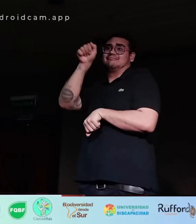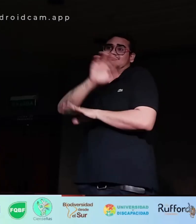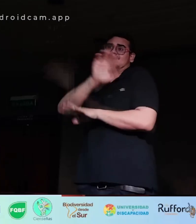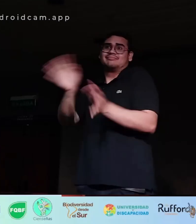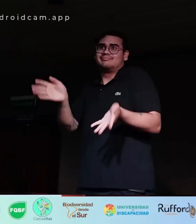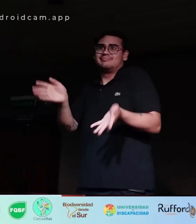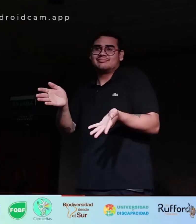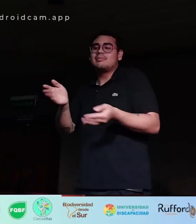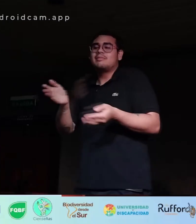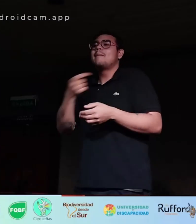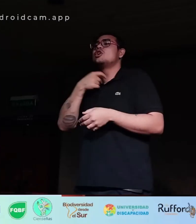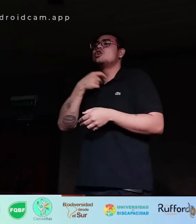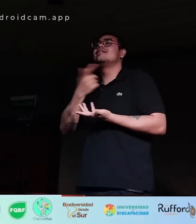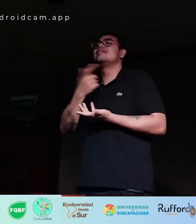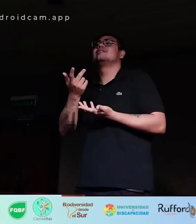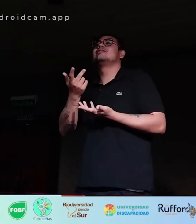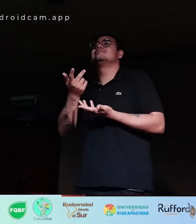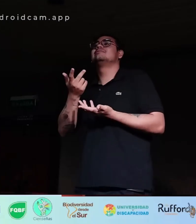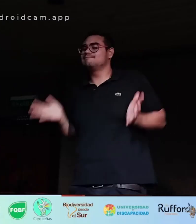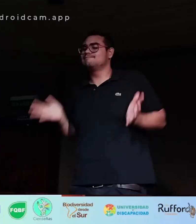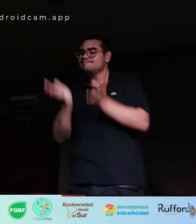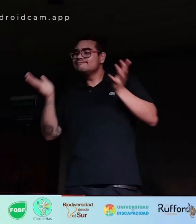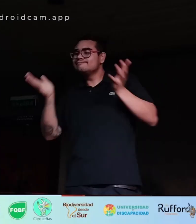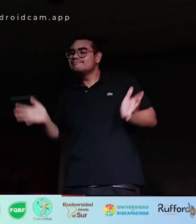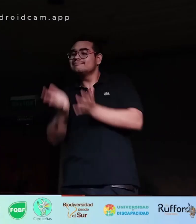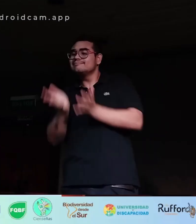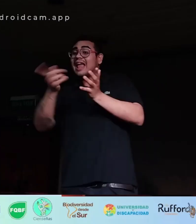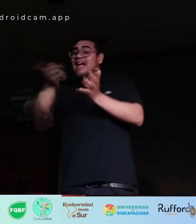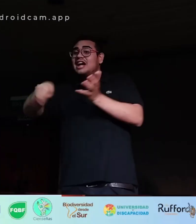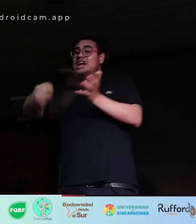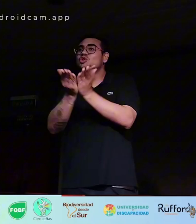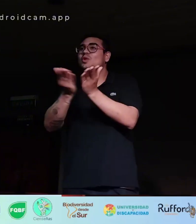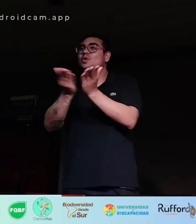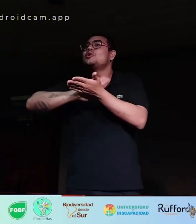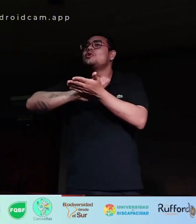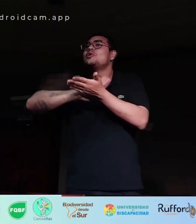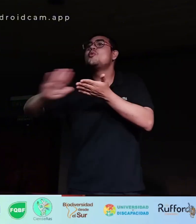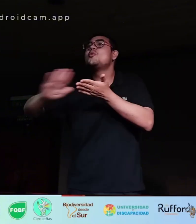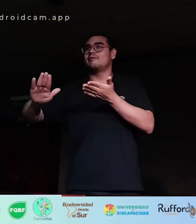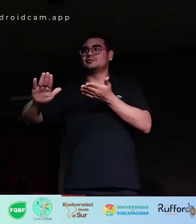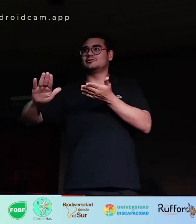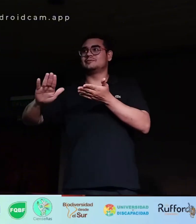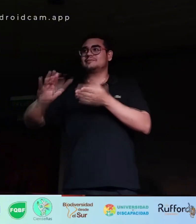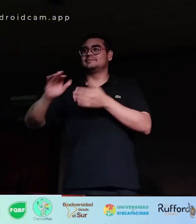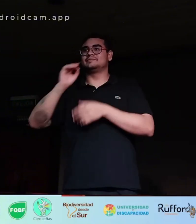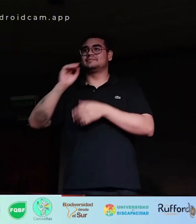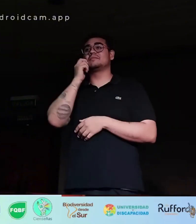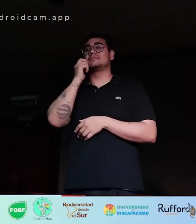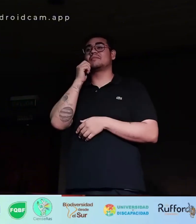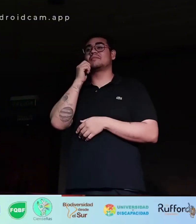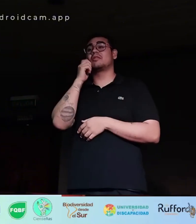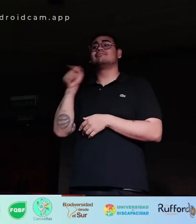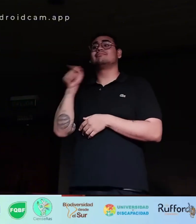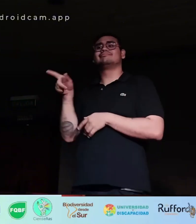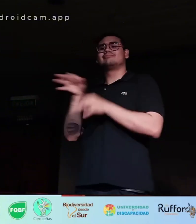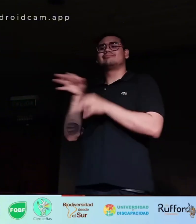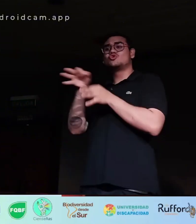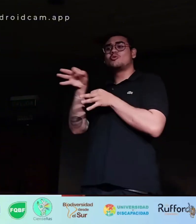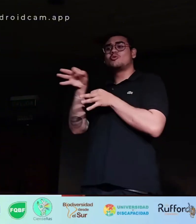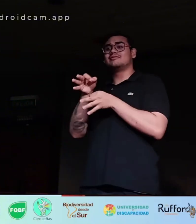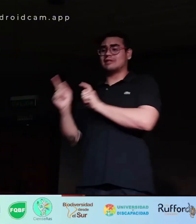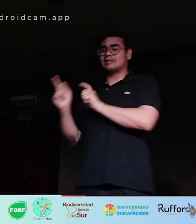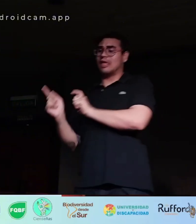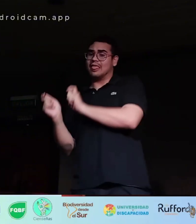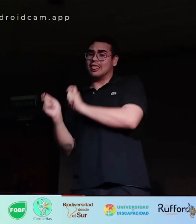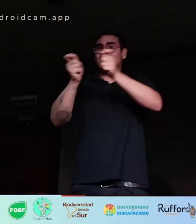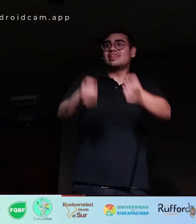de darle esta herramienta porque justamente el proyecto que hice les sirve a ellos para poder avanzar en distintas materias